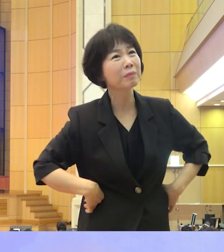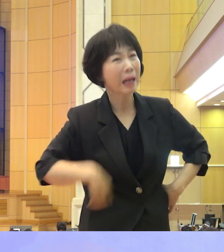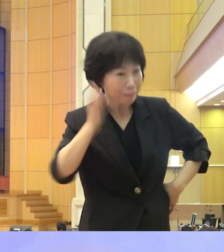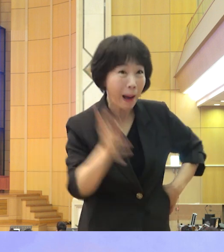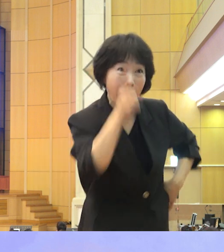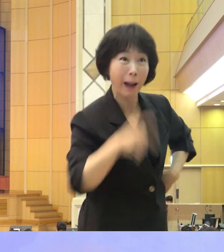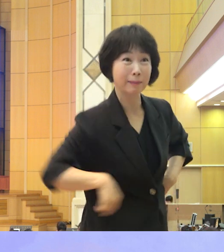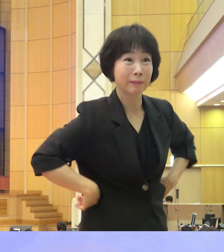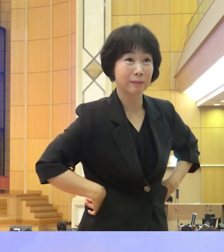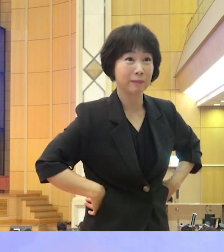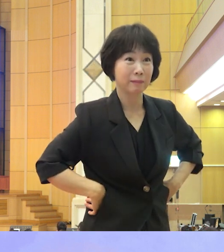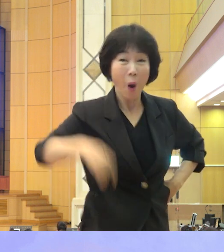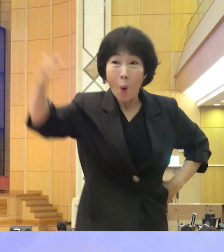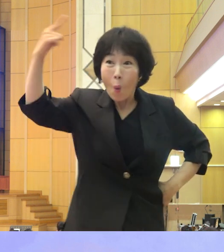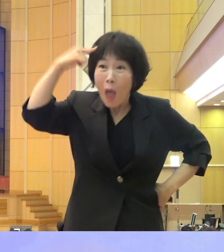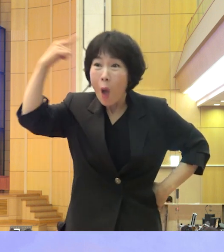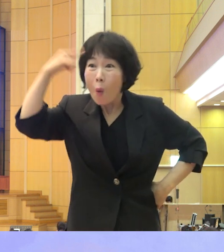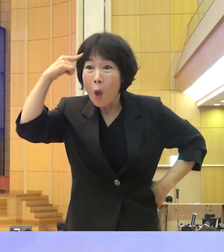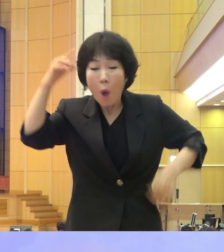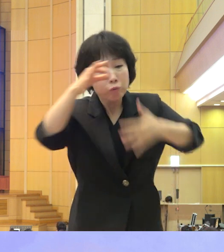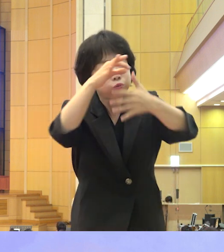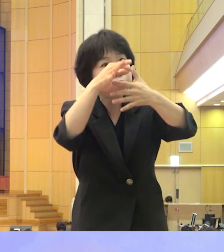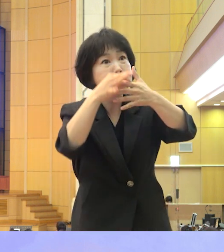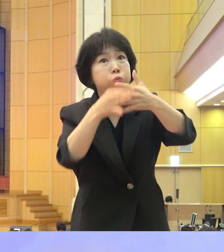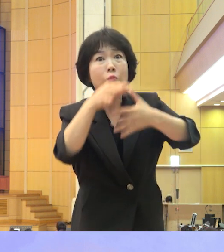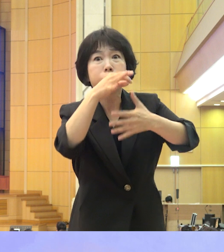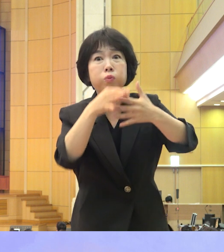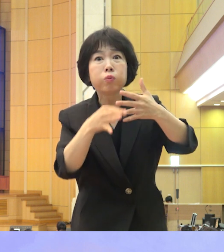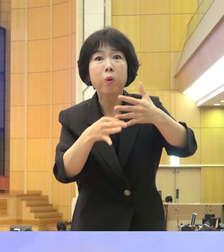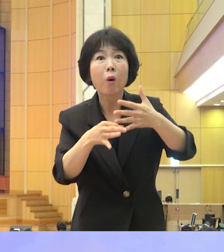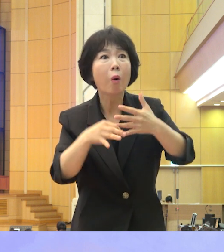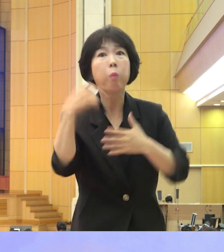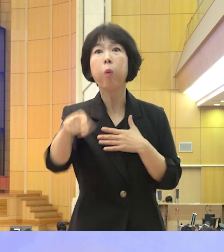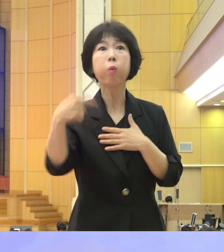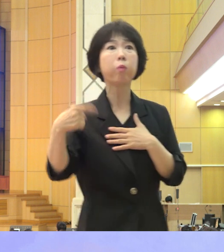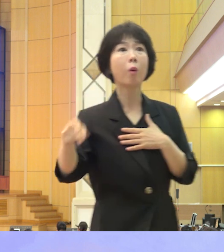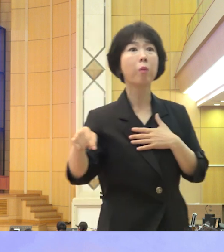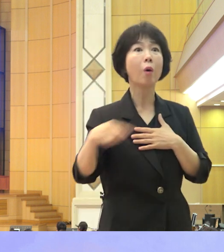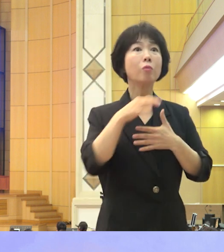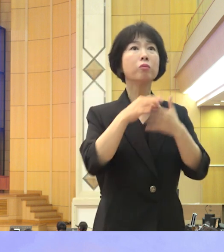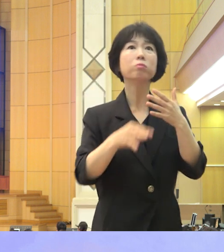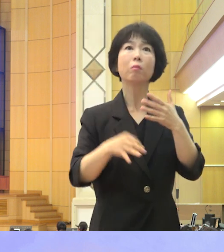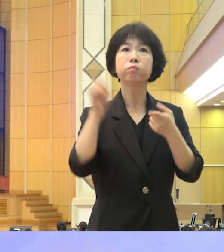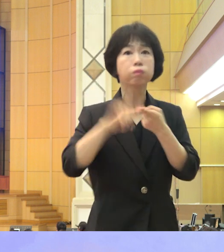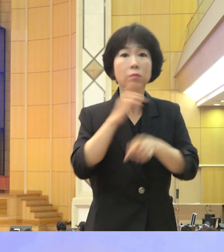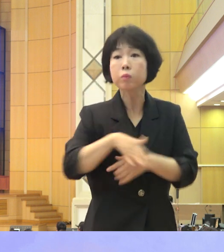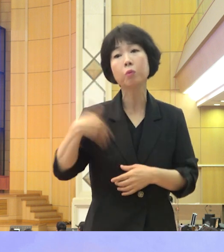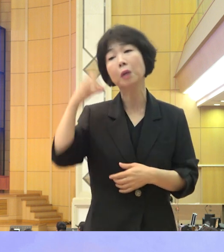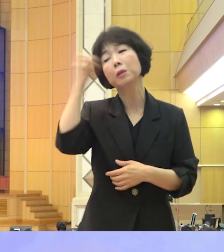아니라, 왜 그렇게 먹는지는 모르겠지만 일단